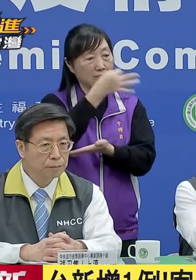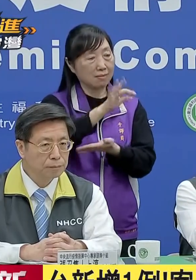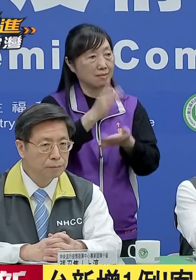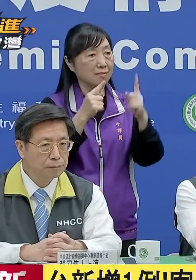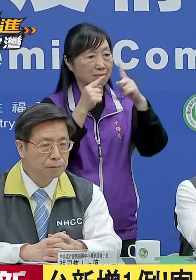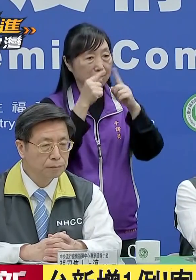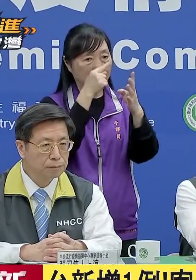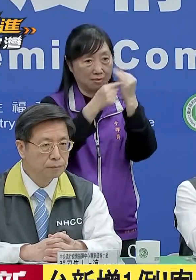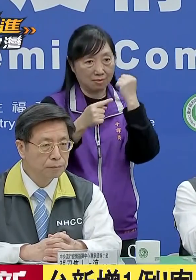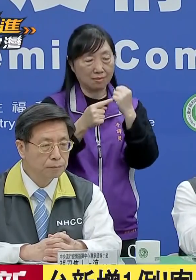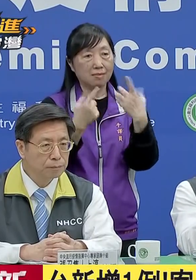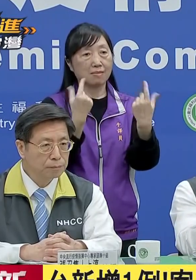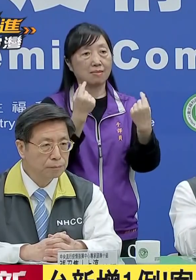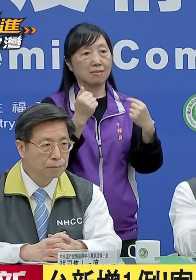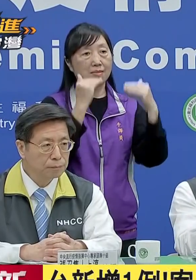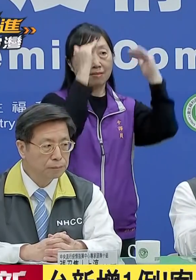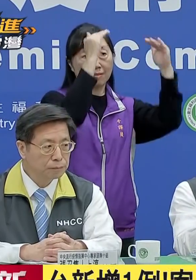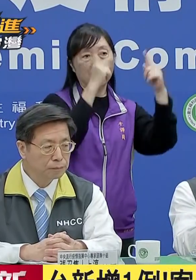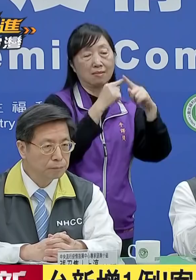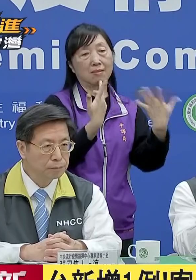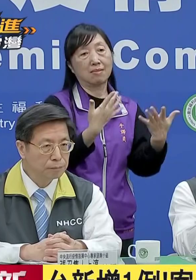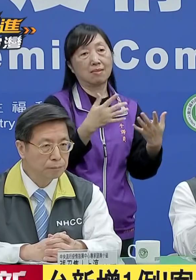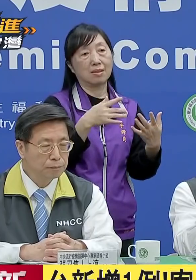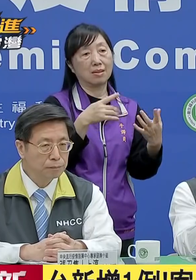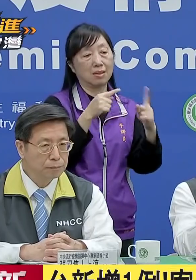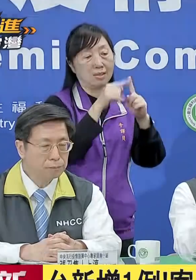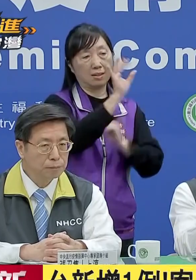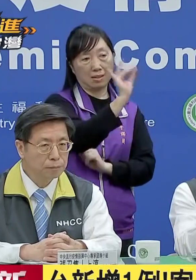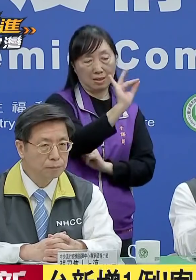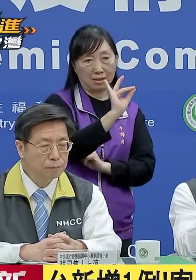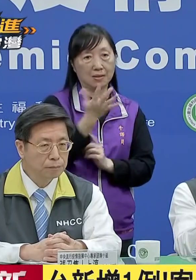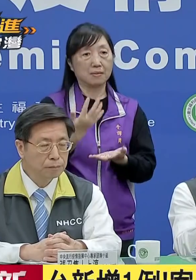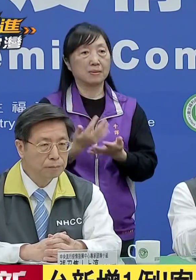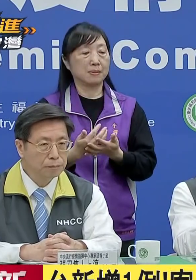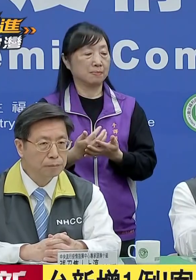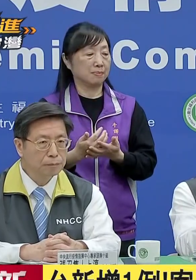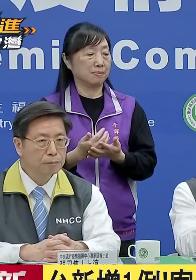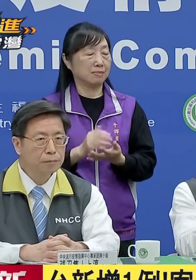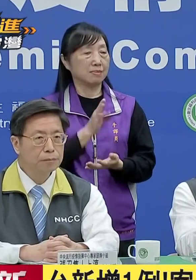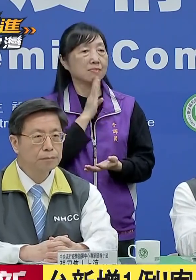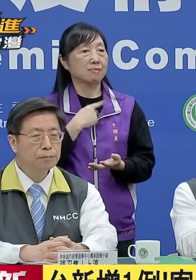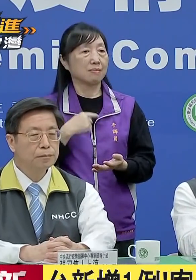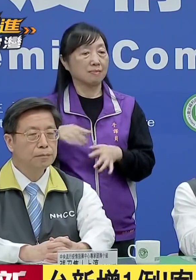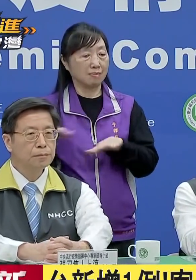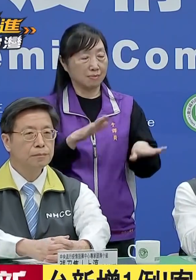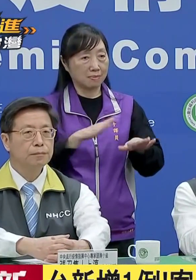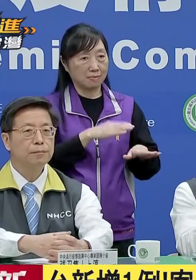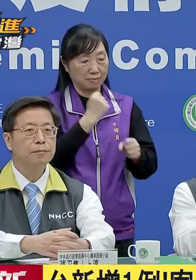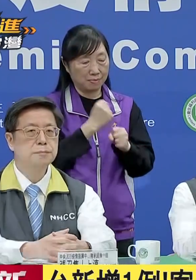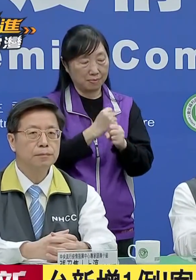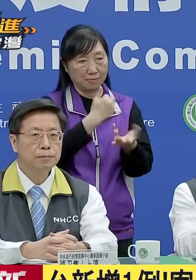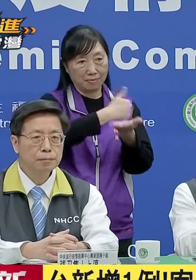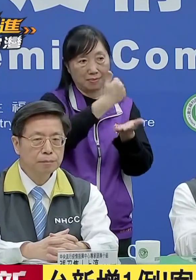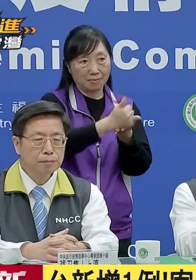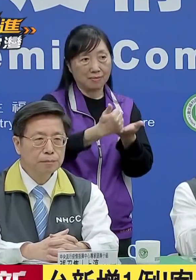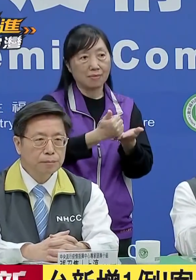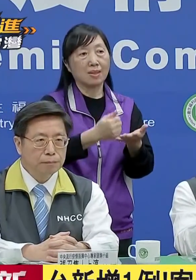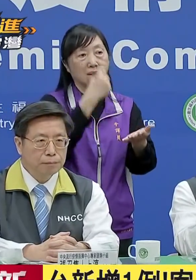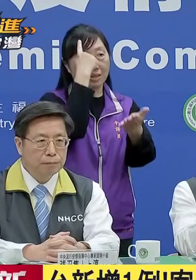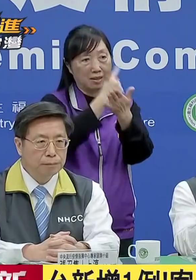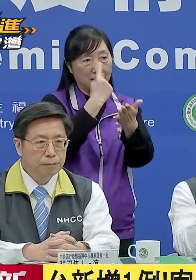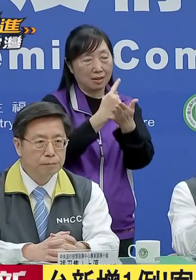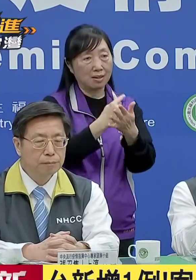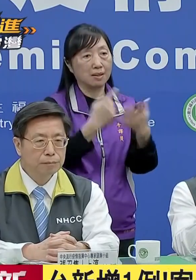数哈是一样，成人大概也是100人，不过供应量就增加从，好，我们从每天的2片变成